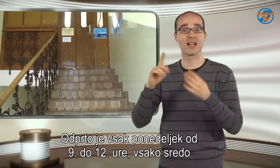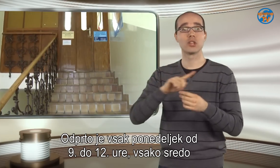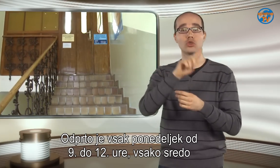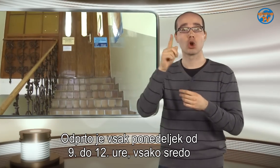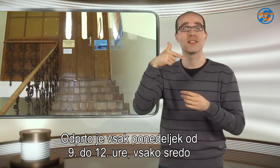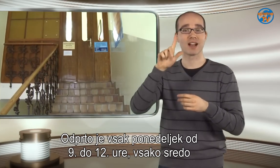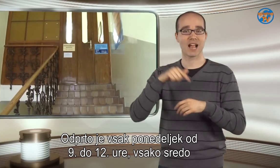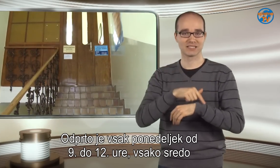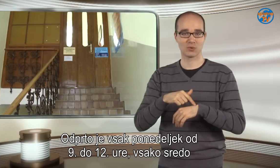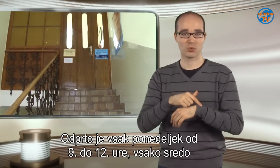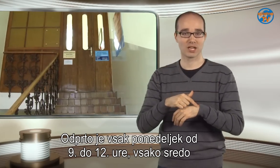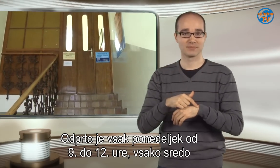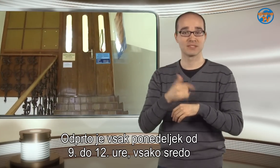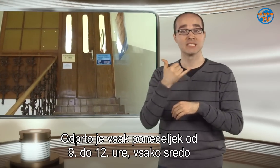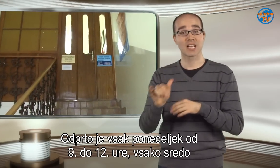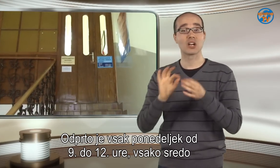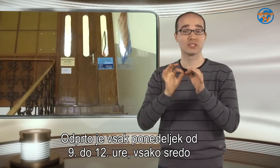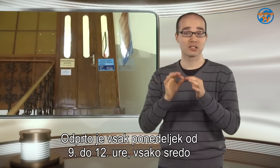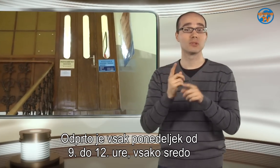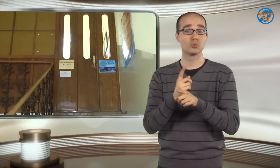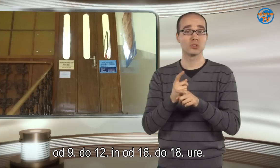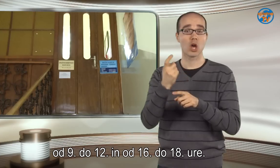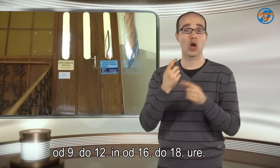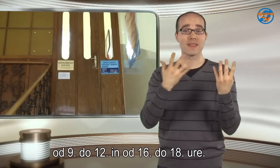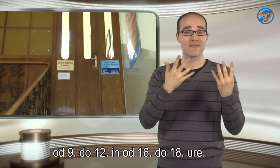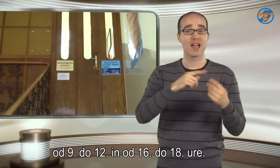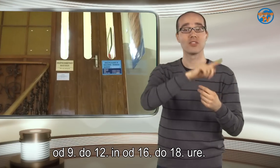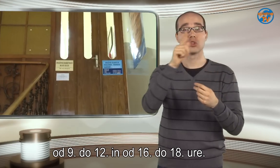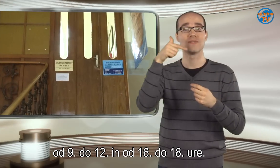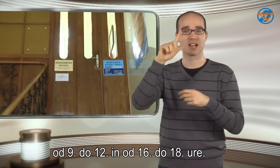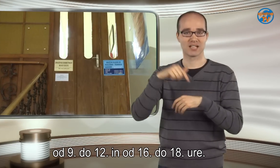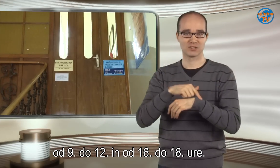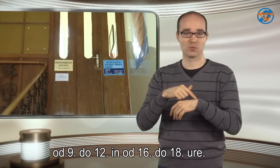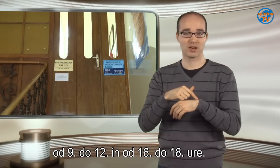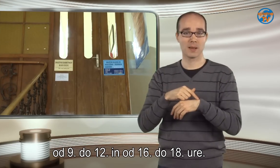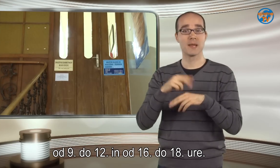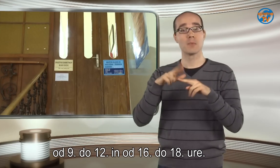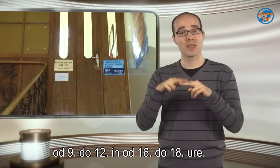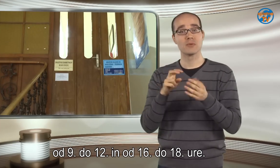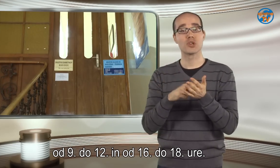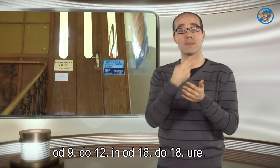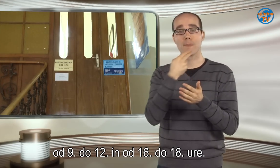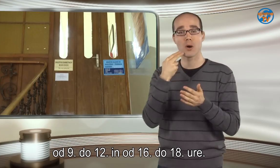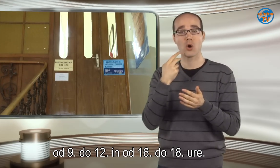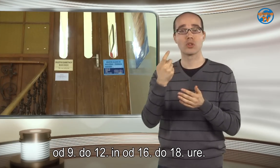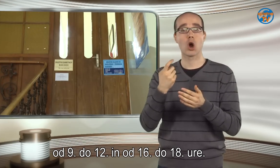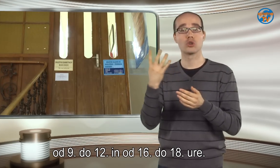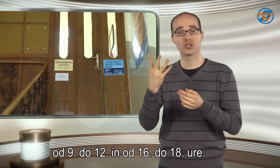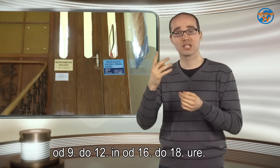do 12. ure, vsako sredo od 9. do 12. in od 16. do 18. ure.